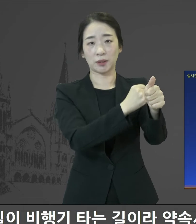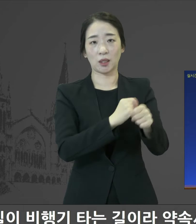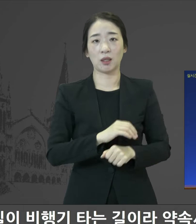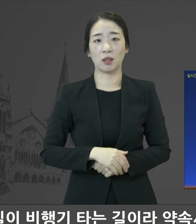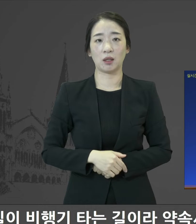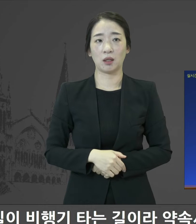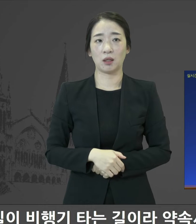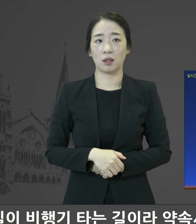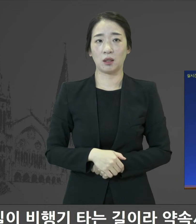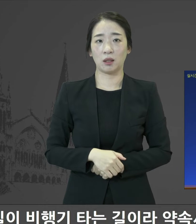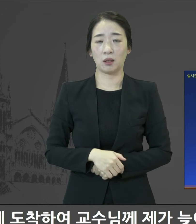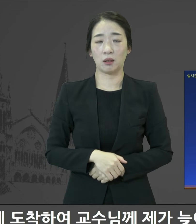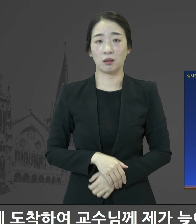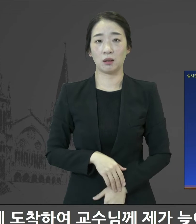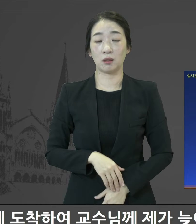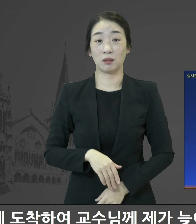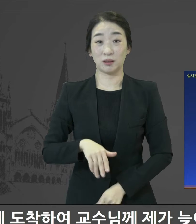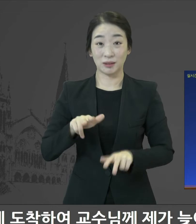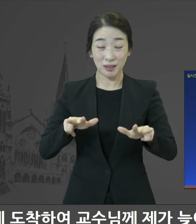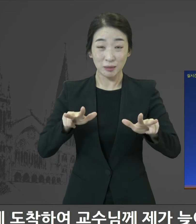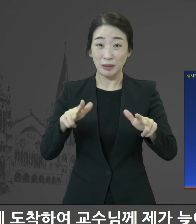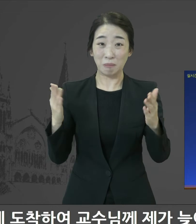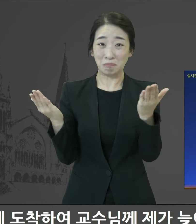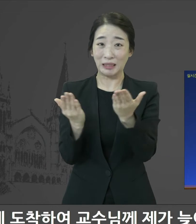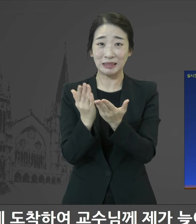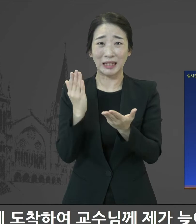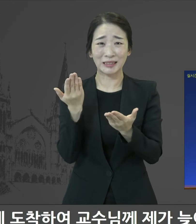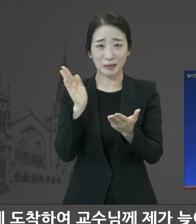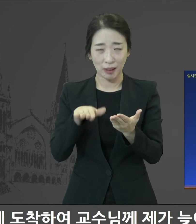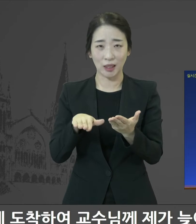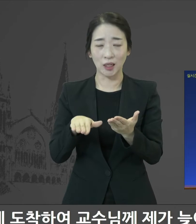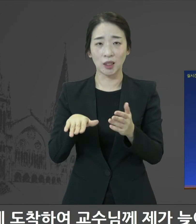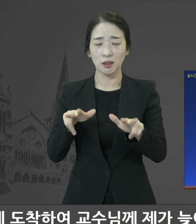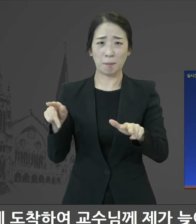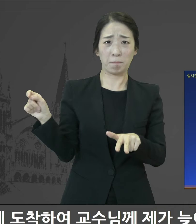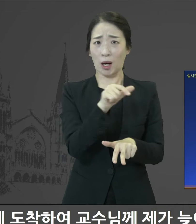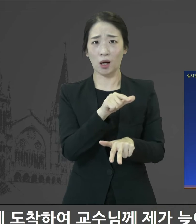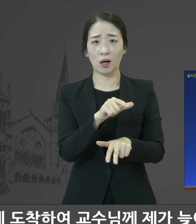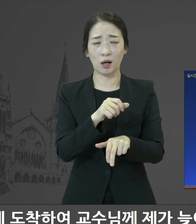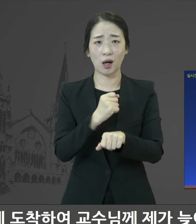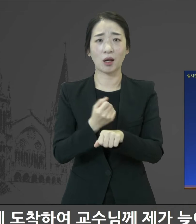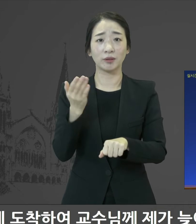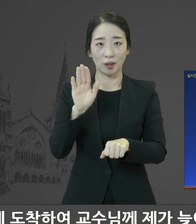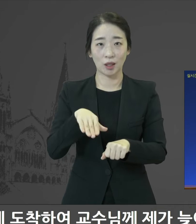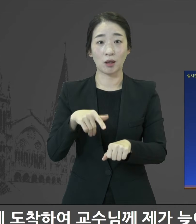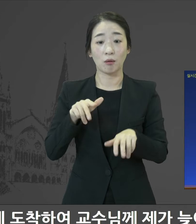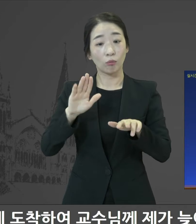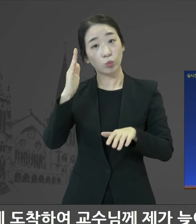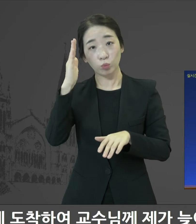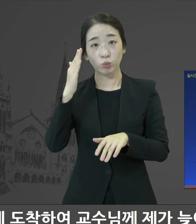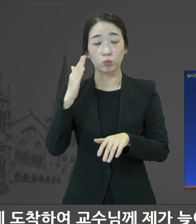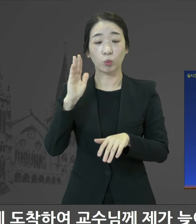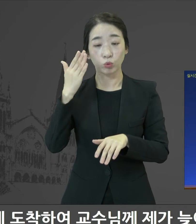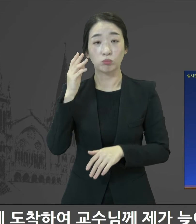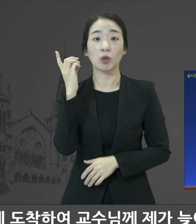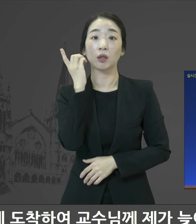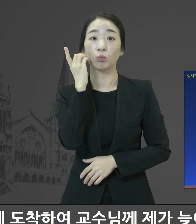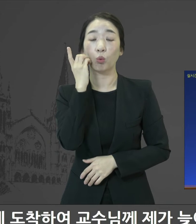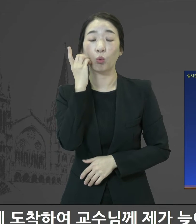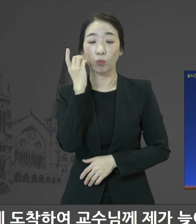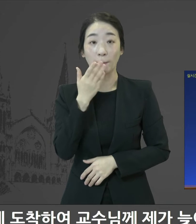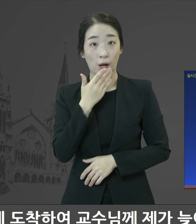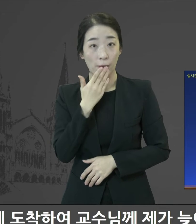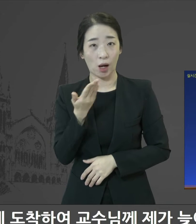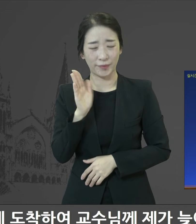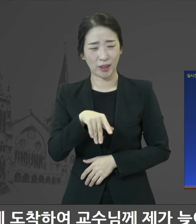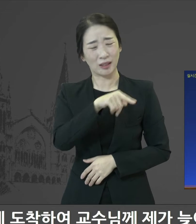내용이 요즘은 현실에 안 맞죠. 그 90년대 초반입니다. 그때는 핸드폰 별로 없었습니다.